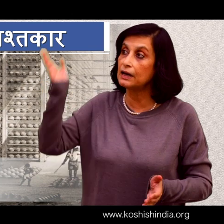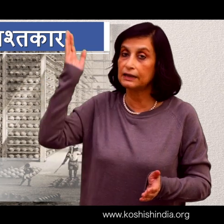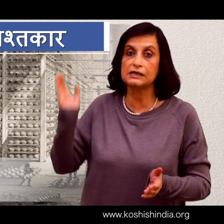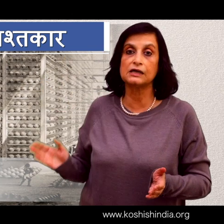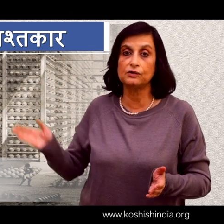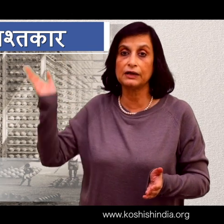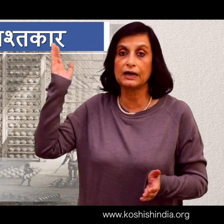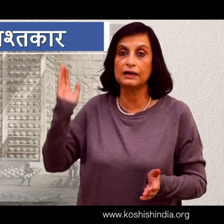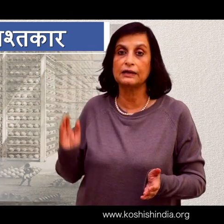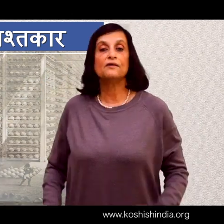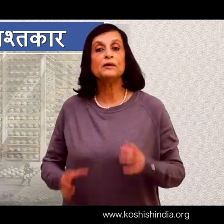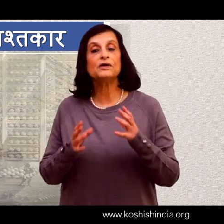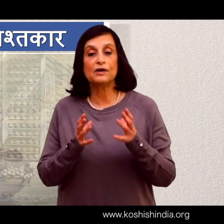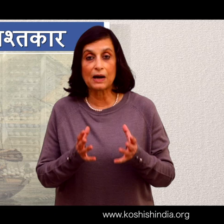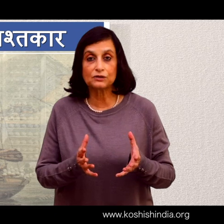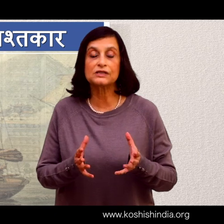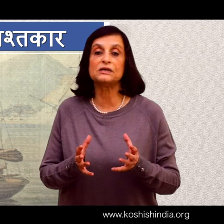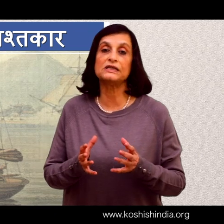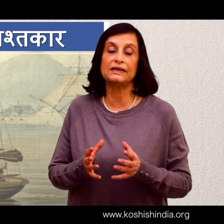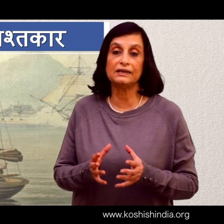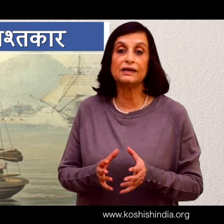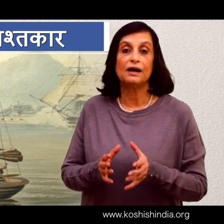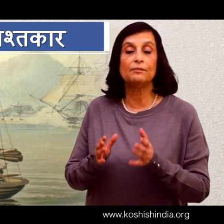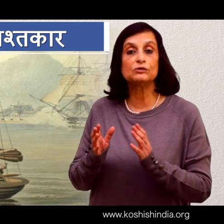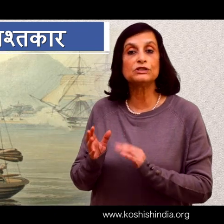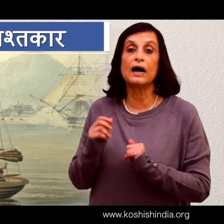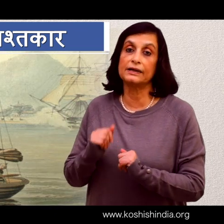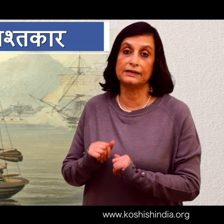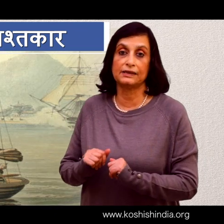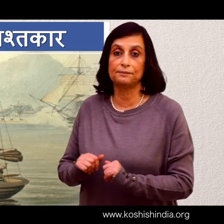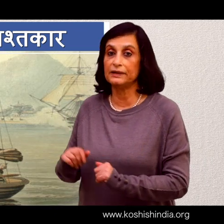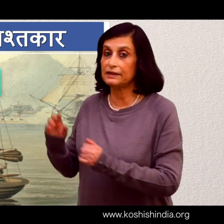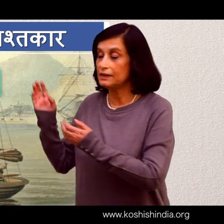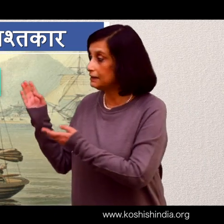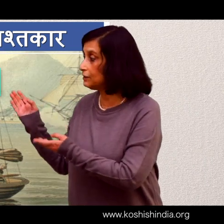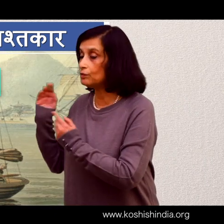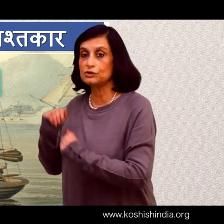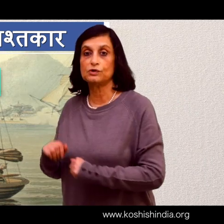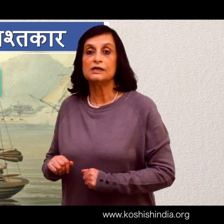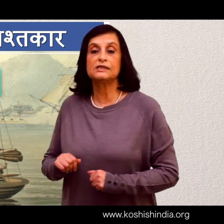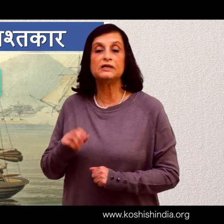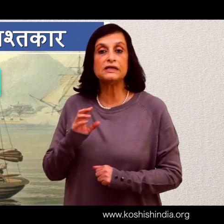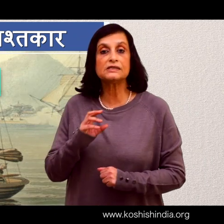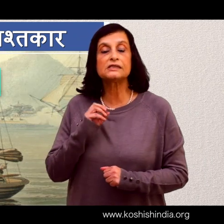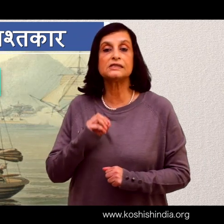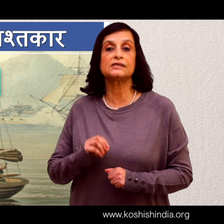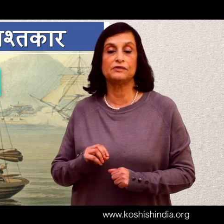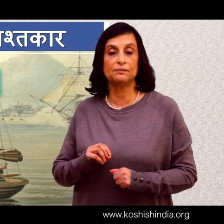अफीमको पार्सलमेंकैसेसंग्रहितकरकेरखाहै? अफीमकेव्यापारकोसमझनेकेलिएहमेंकुछआंकड़ोंपरगौरकरनाहोगा। बच्चों,इसेदेखो। 1767में,